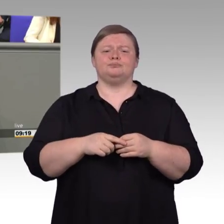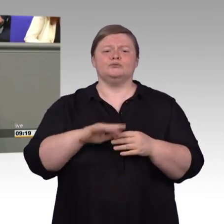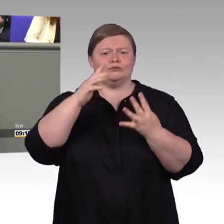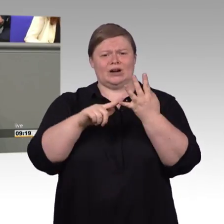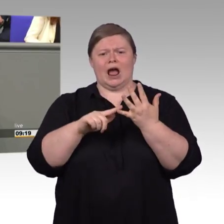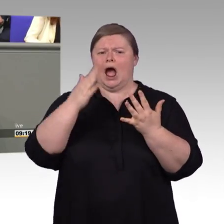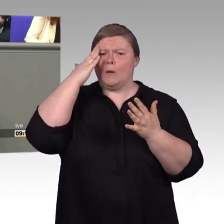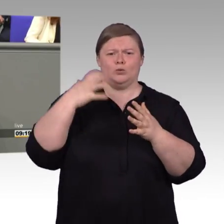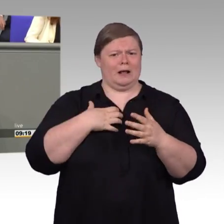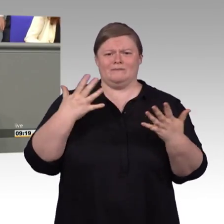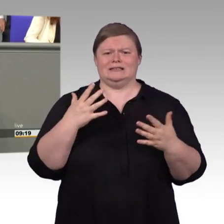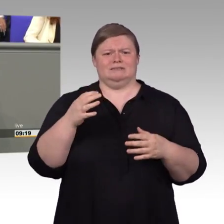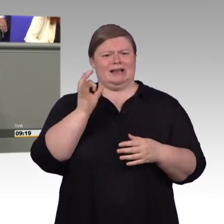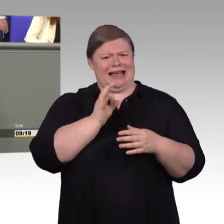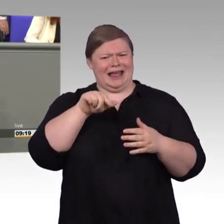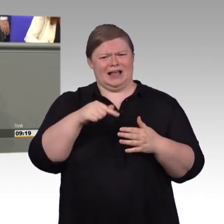klagende Vereine.